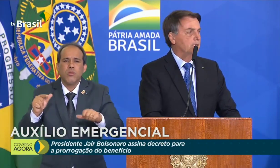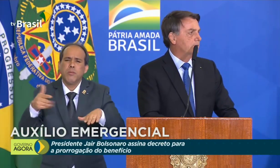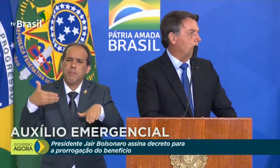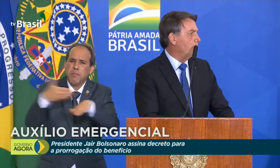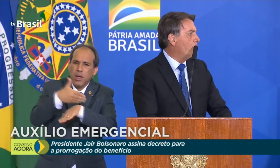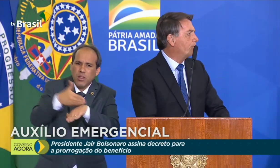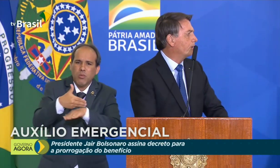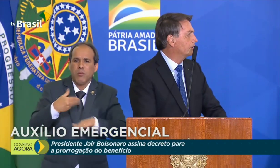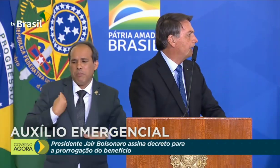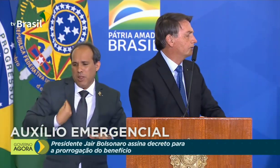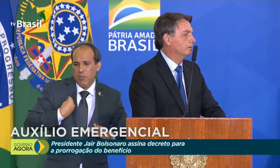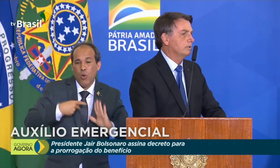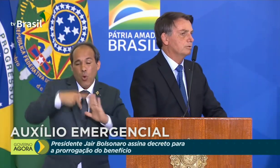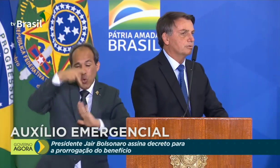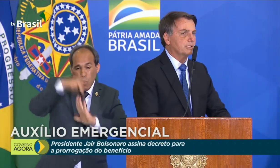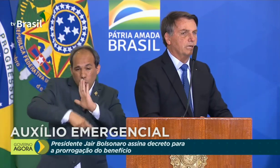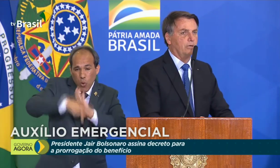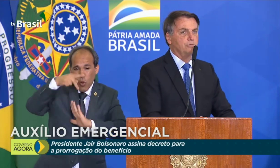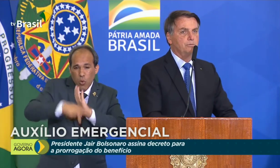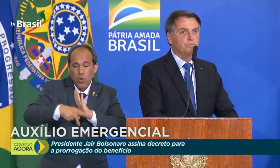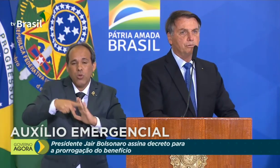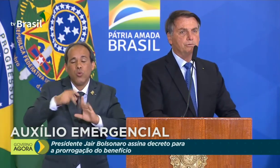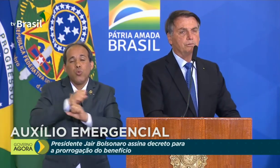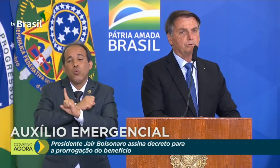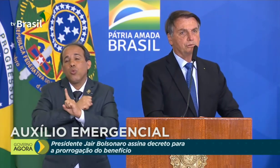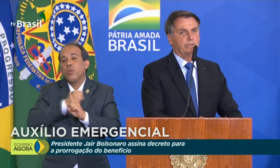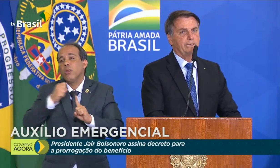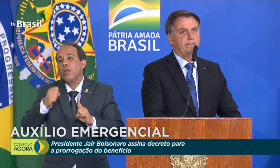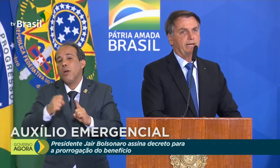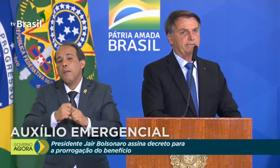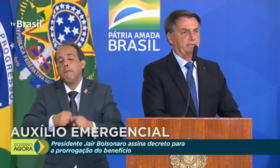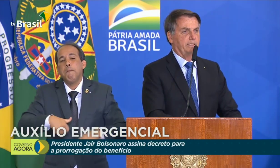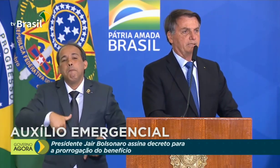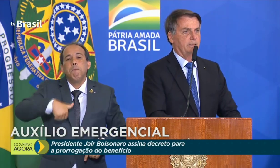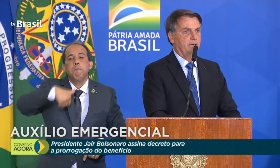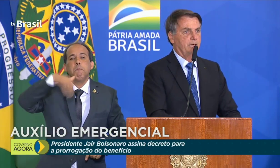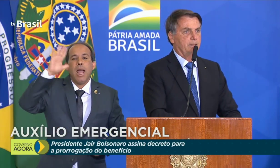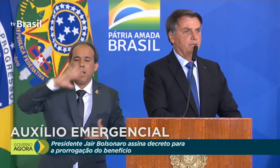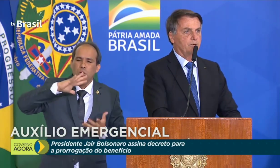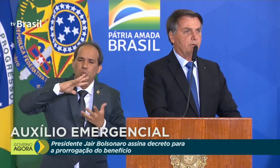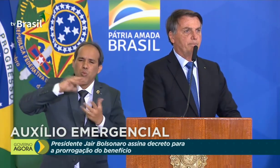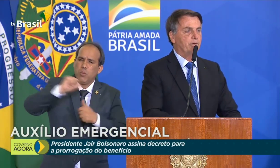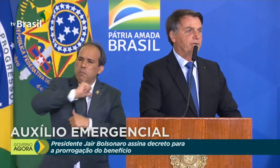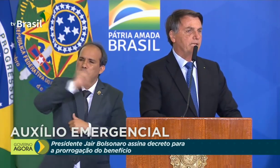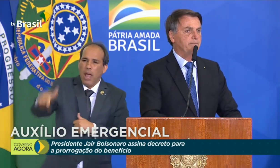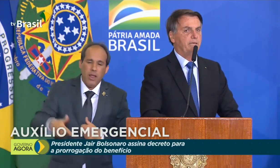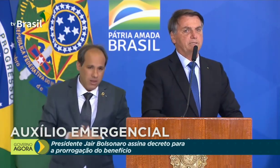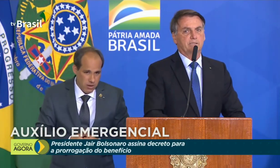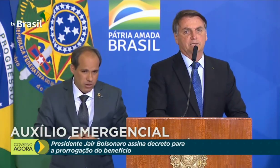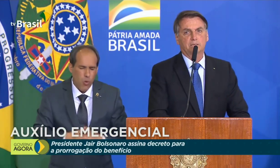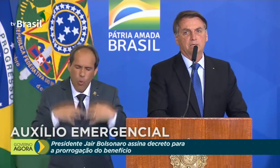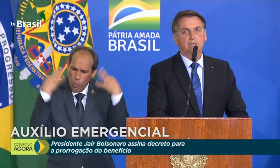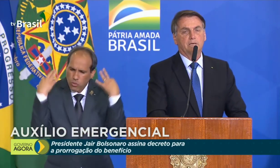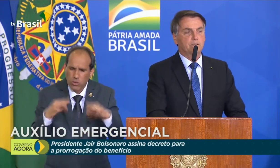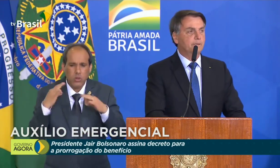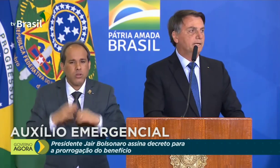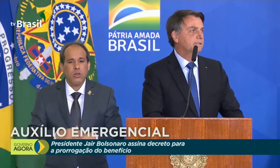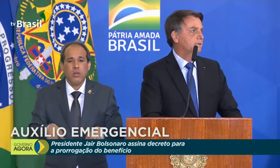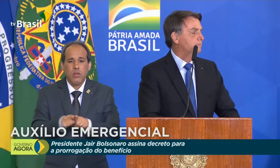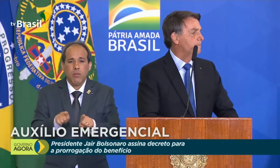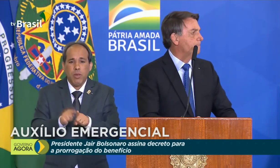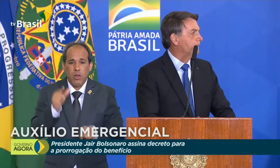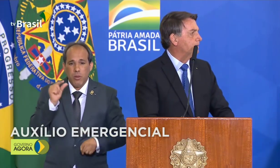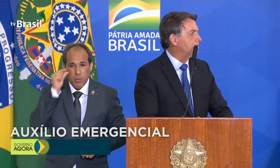projeto, que é o maior projeto social do mundo, com toda a certeza. E como o Paulo Guedes bem disse,